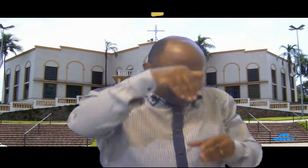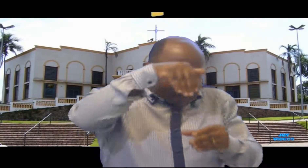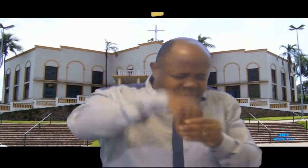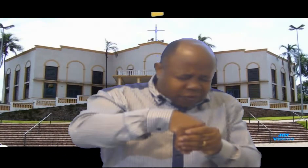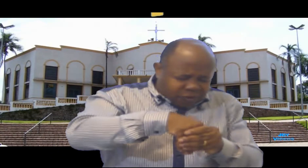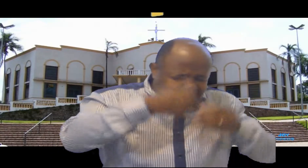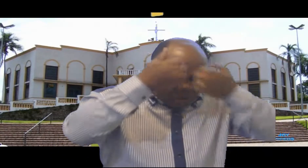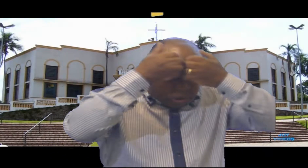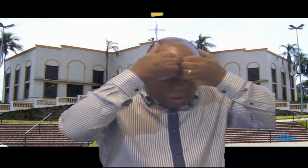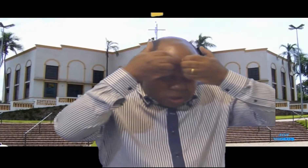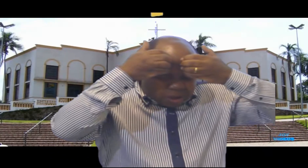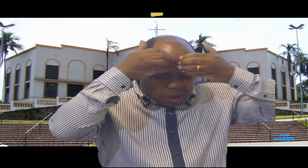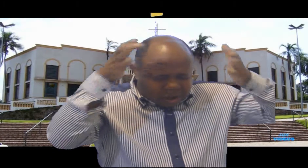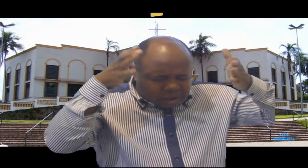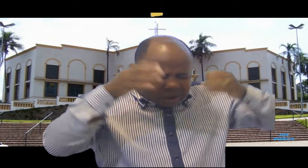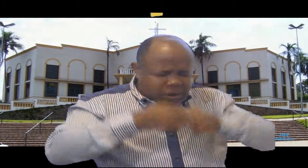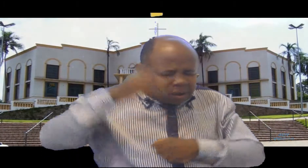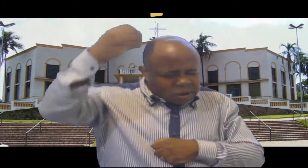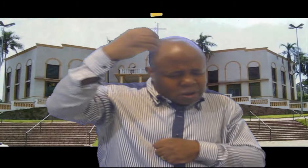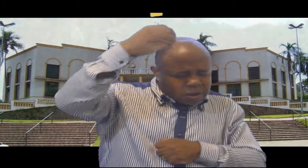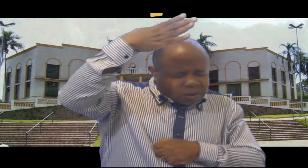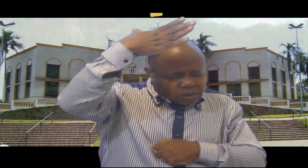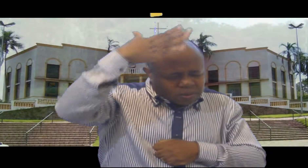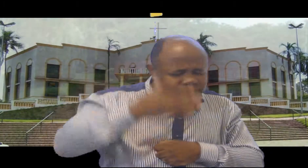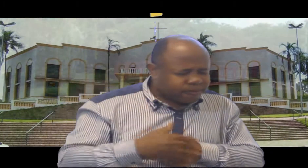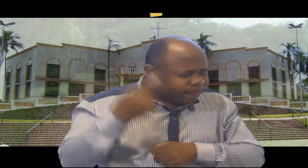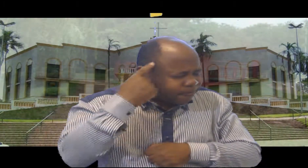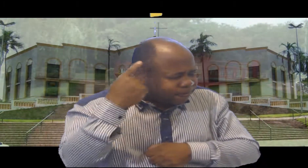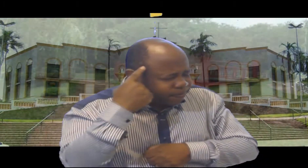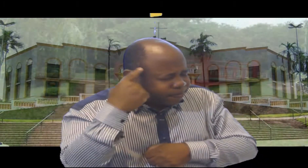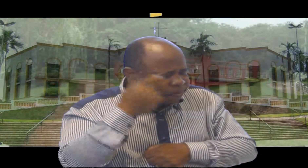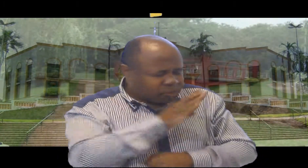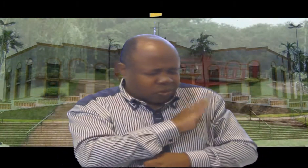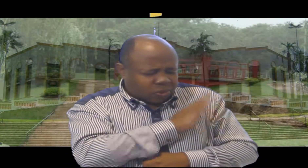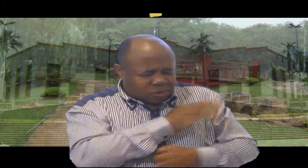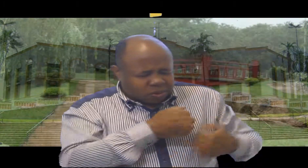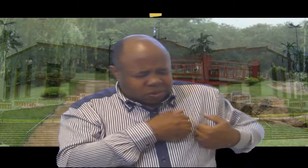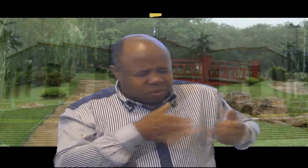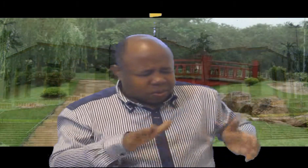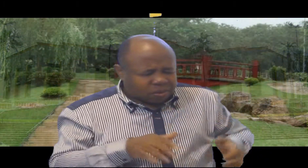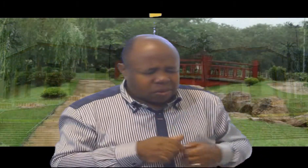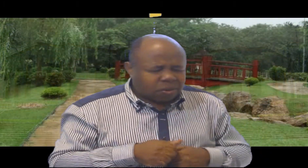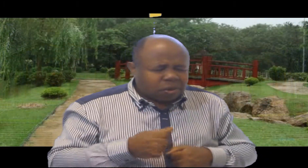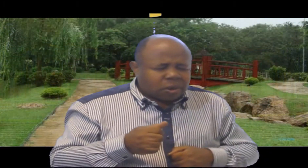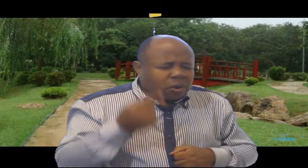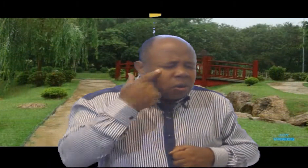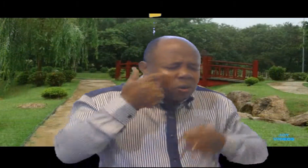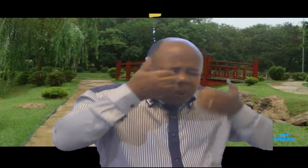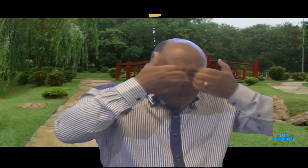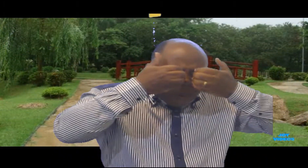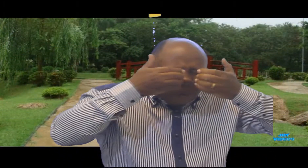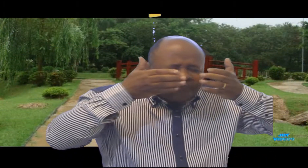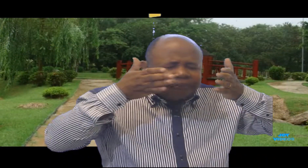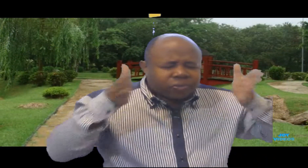cabeça, nossa mente, nosso coração. Abra, Senhor, nossos olhos, para que possamos ver, Senhor Deus,